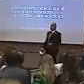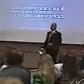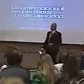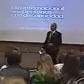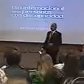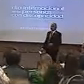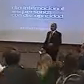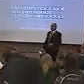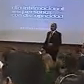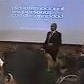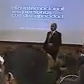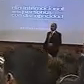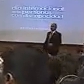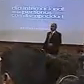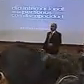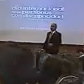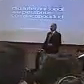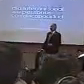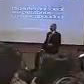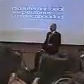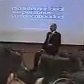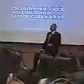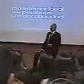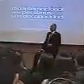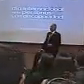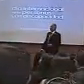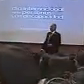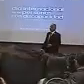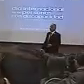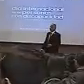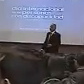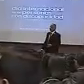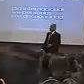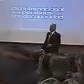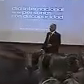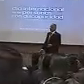colombiana por un grupo de servidores de la Procuraduría General de la Nación.